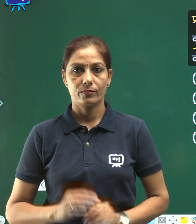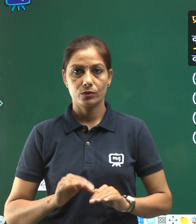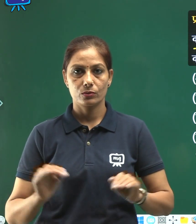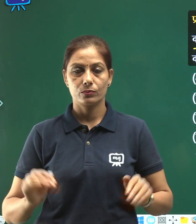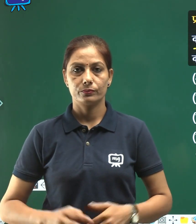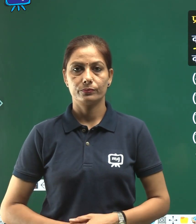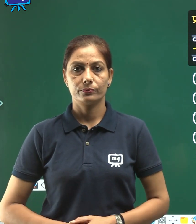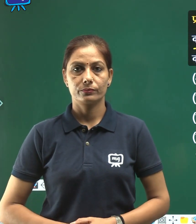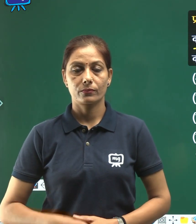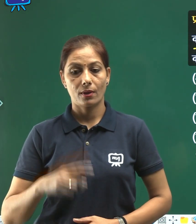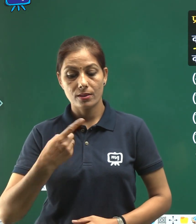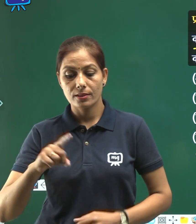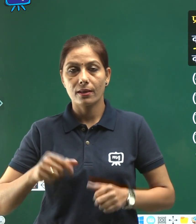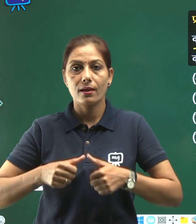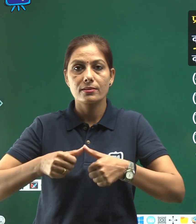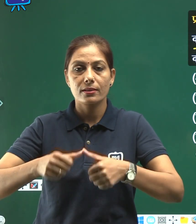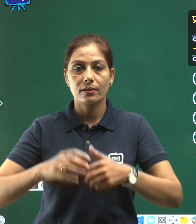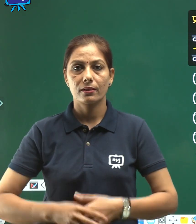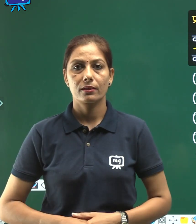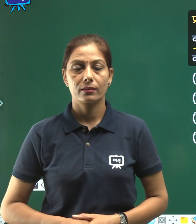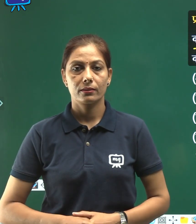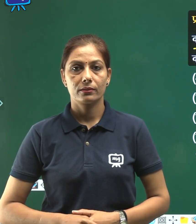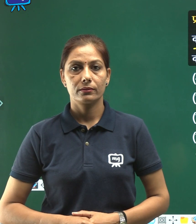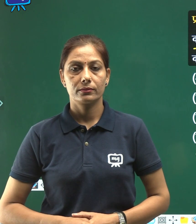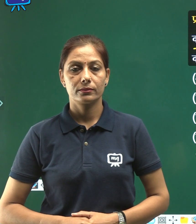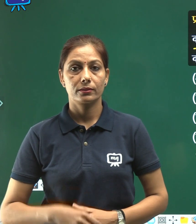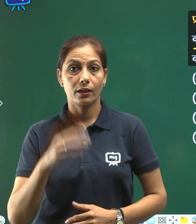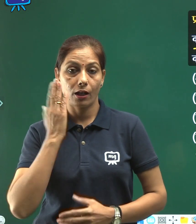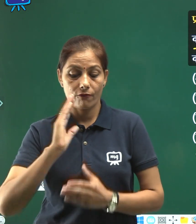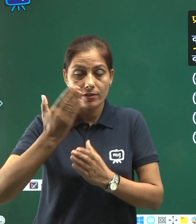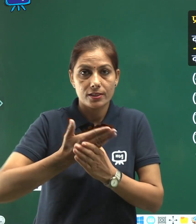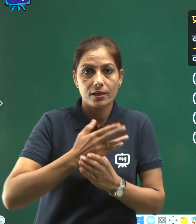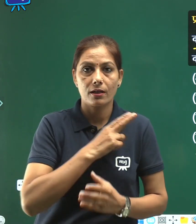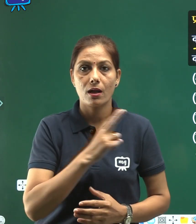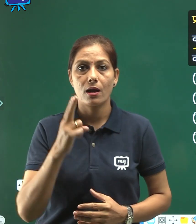बच्चों, सही उत्तर है कोई दूसरा नहीं।